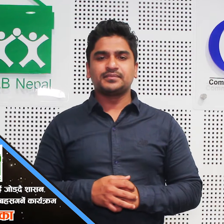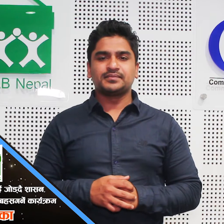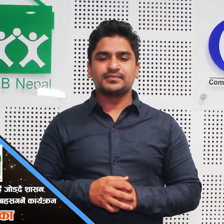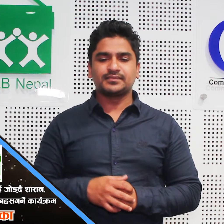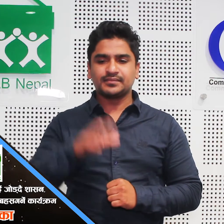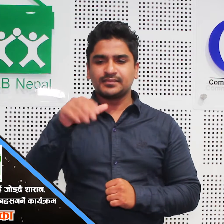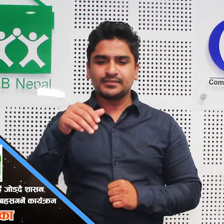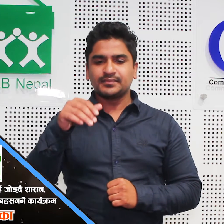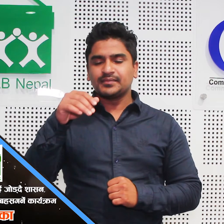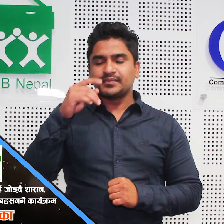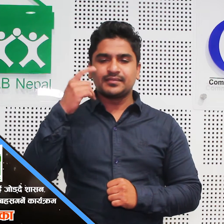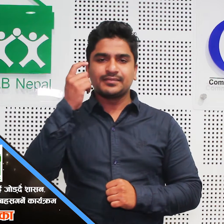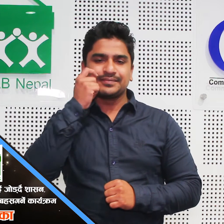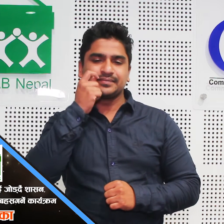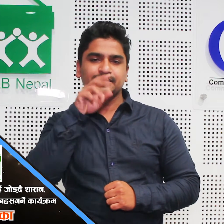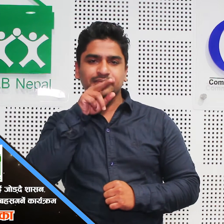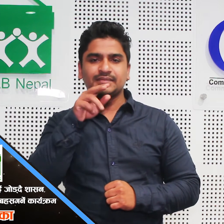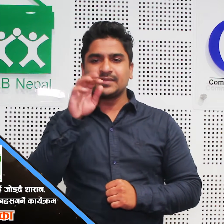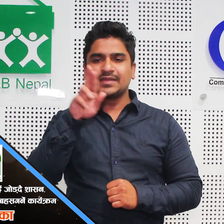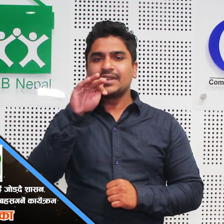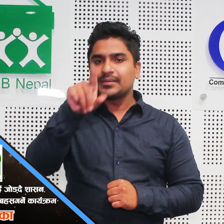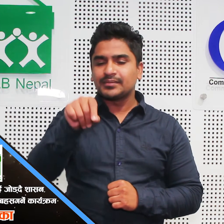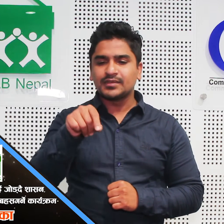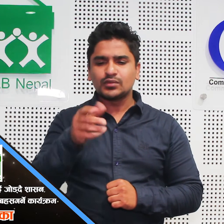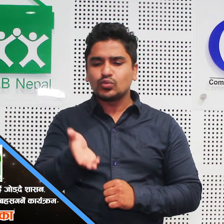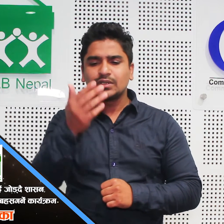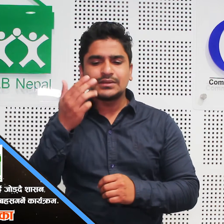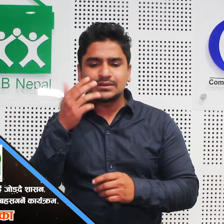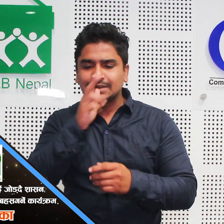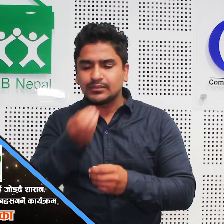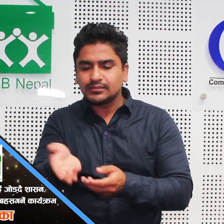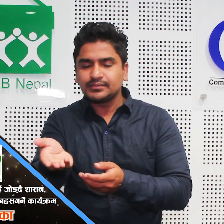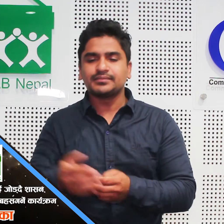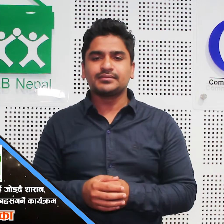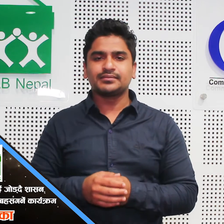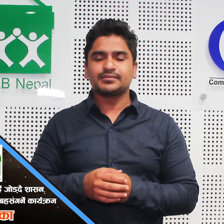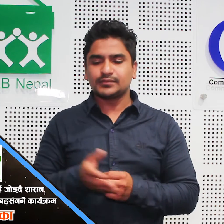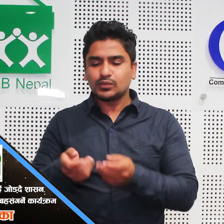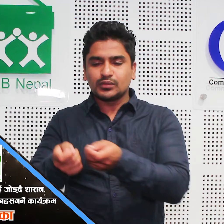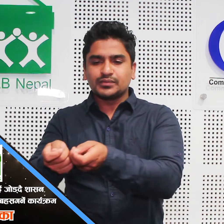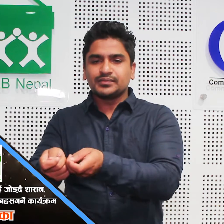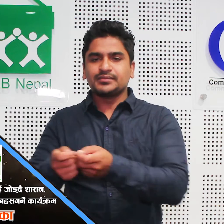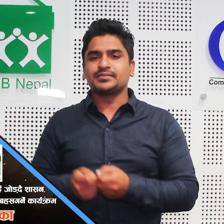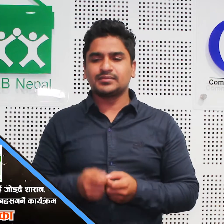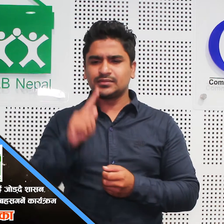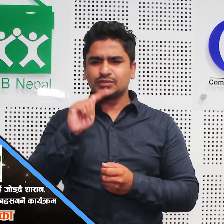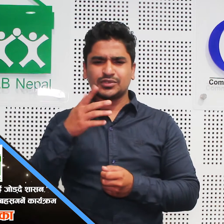रिता, ए रिता, उठ, चिया खाने होइन भने ल ल ल्याऊ. कस्तो अल्छी बनेर सुतेको